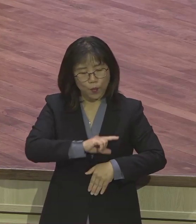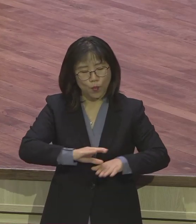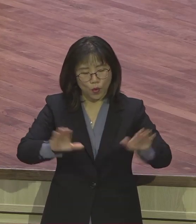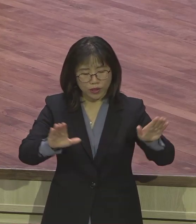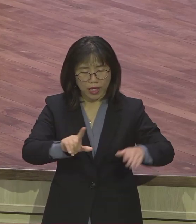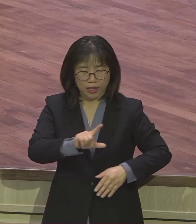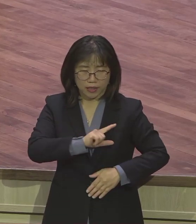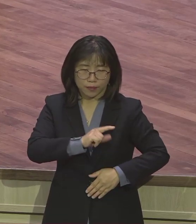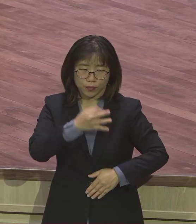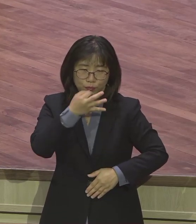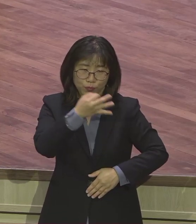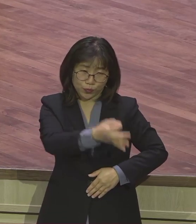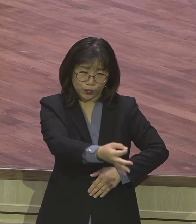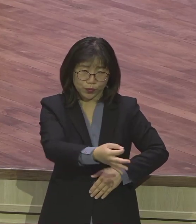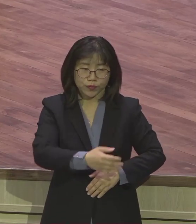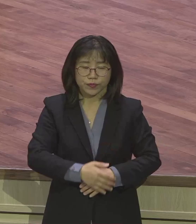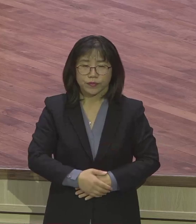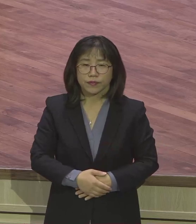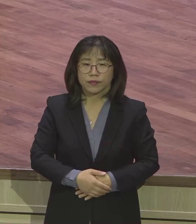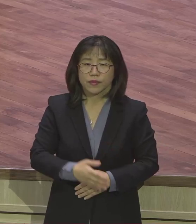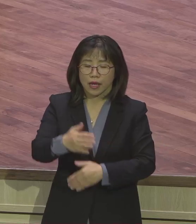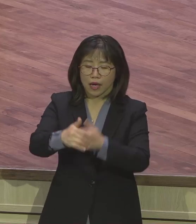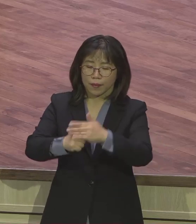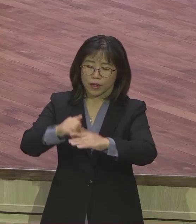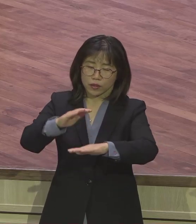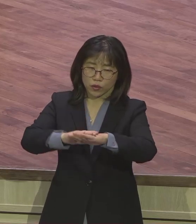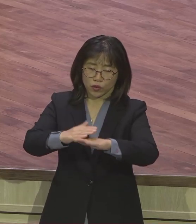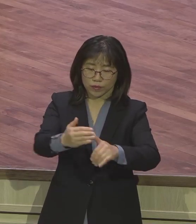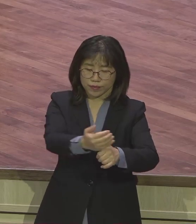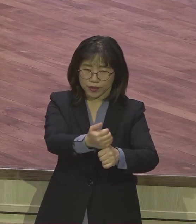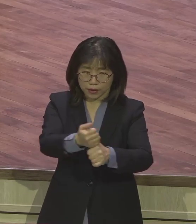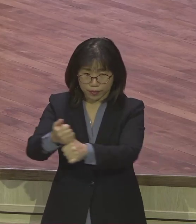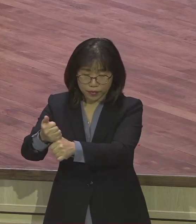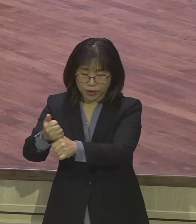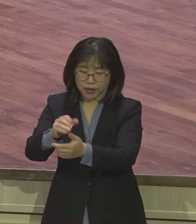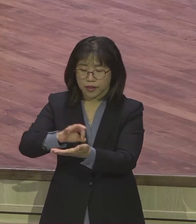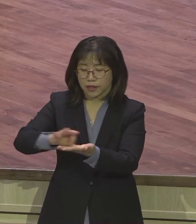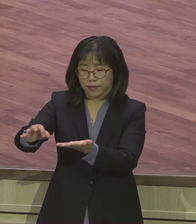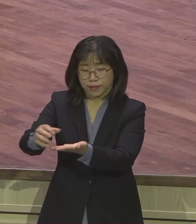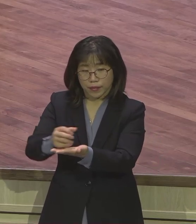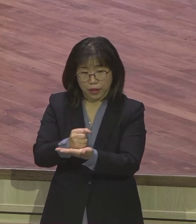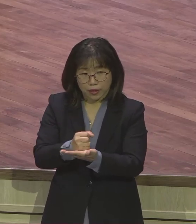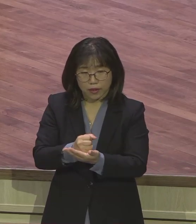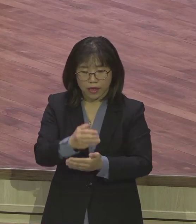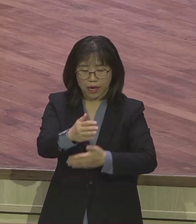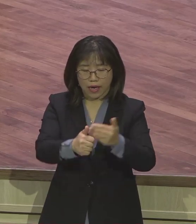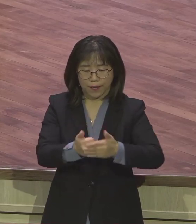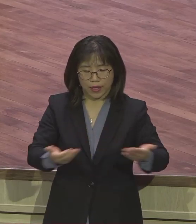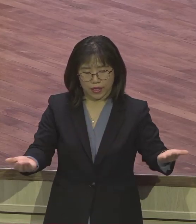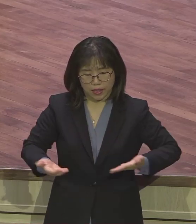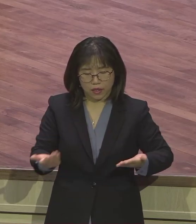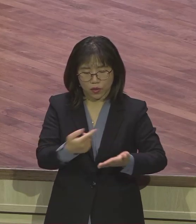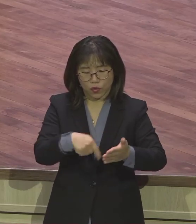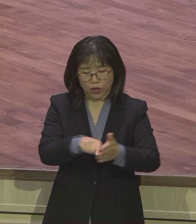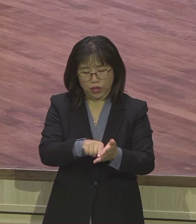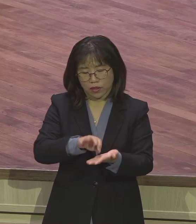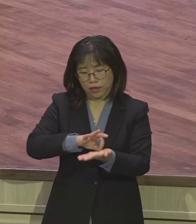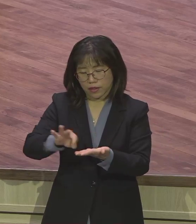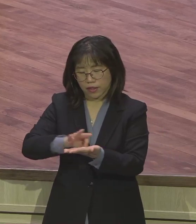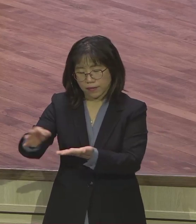하나님의 손에 그대 붙들려 쓰임 받는다. 하나님의 일에 내가 쓰임 받는다. 이게 보통